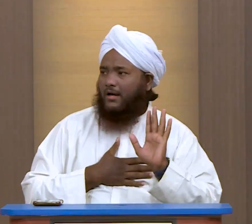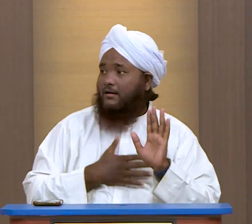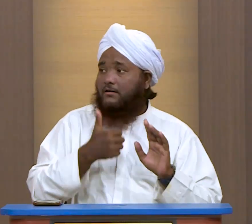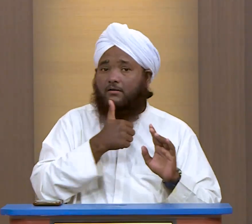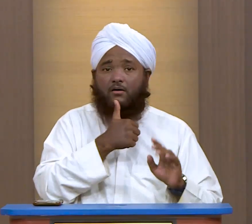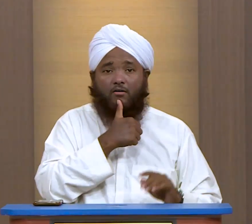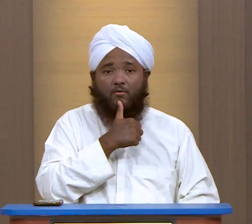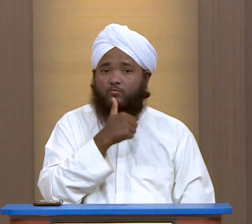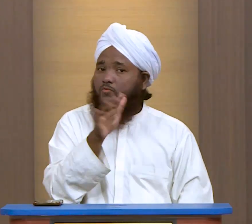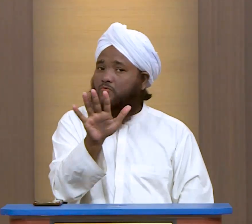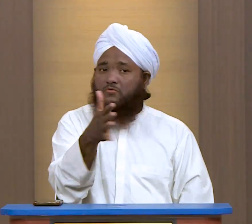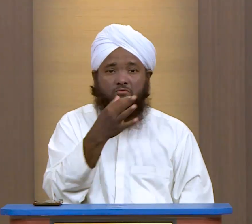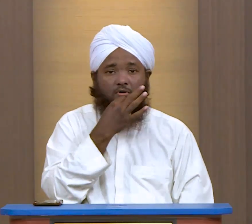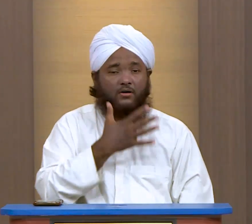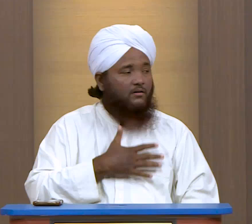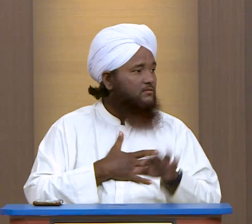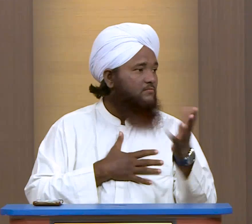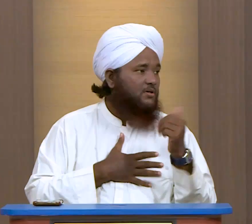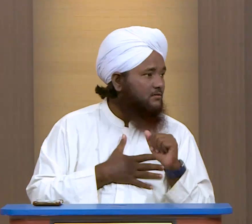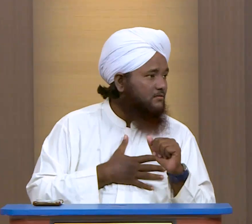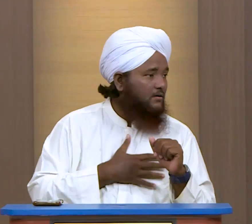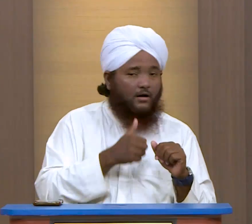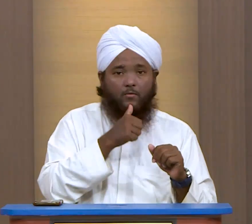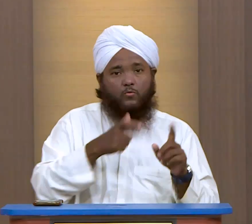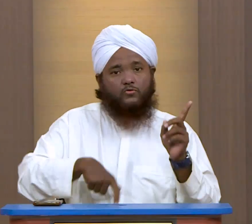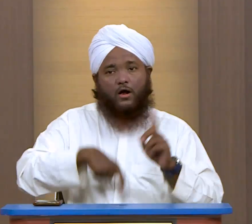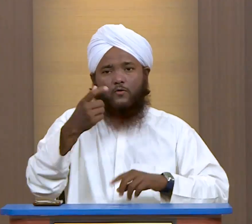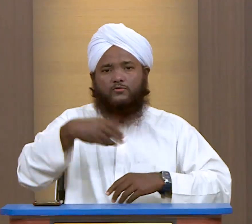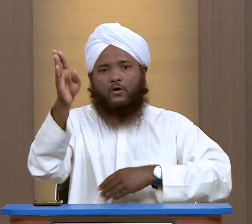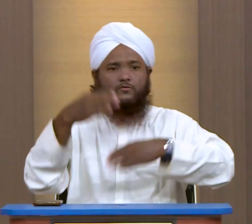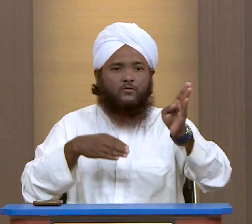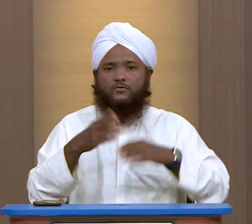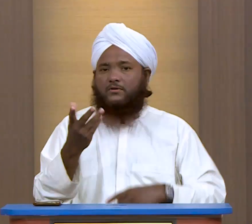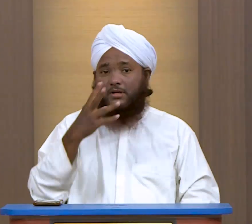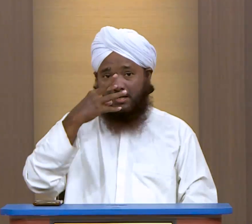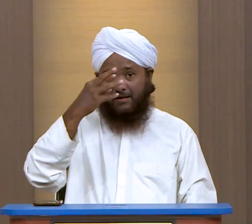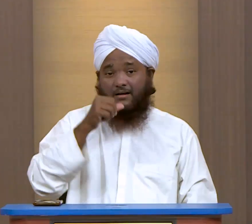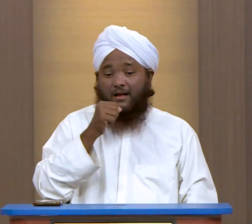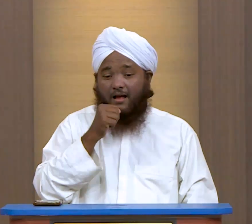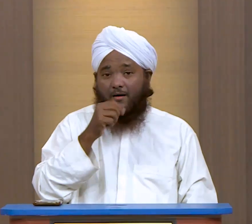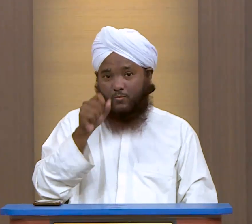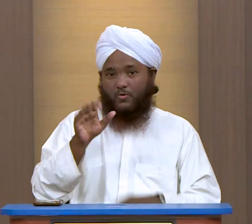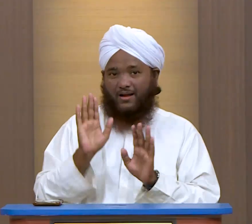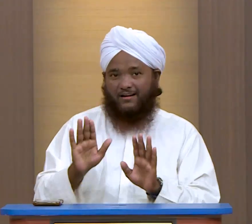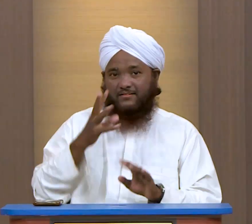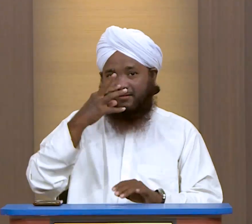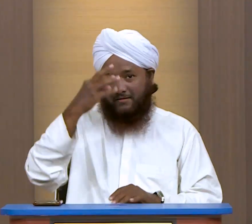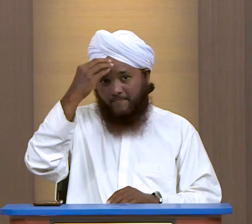کو بالکل نظر انداز کر دیا جاتا ہے، حالانکہ باپ ہی کی بدولت ماں کی نعمت ملتی